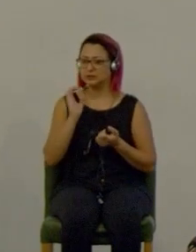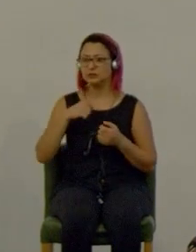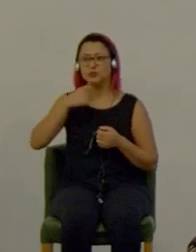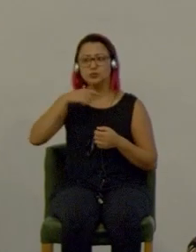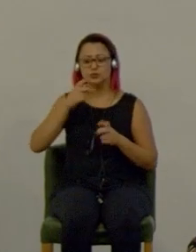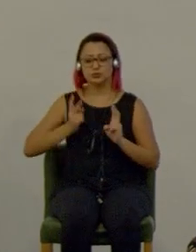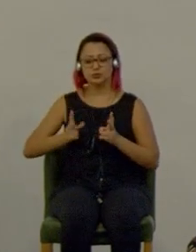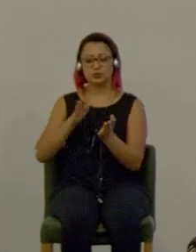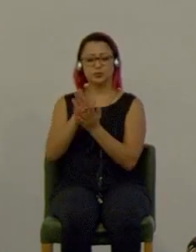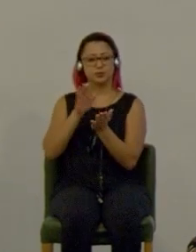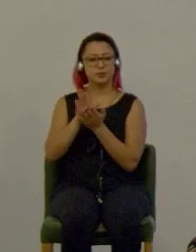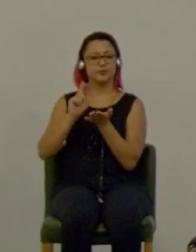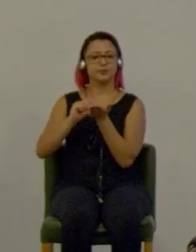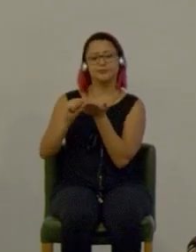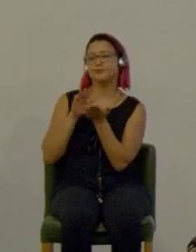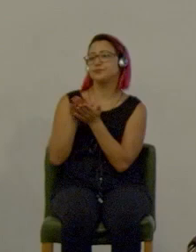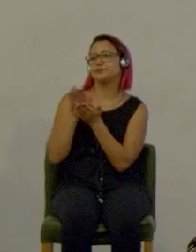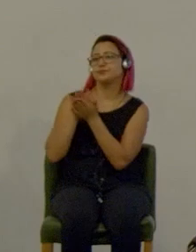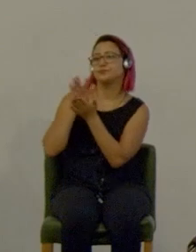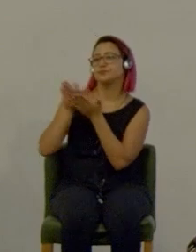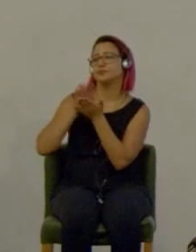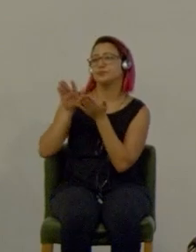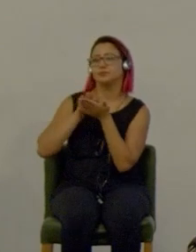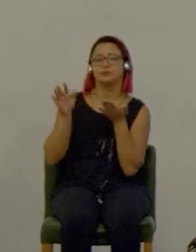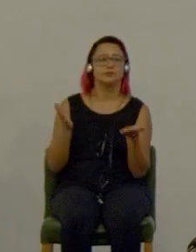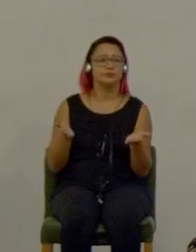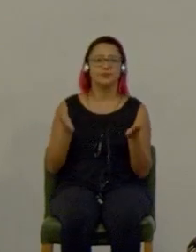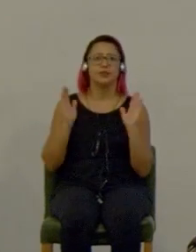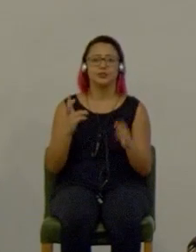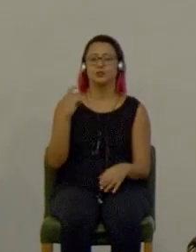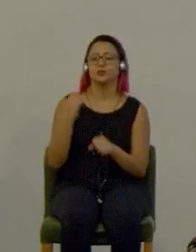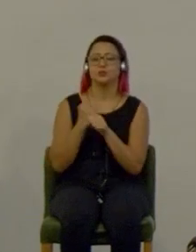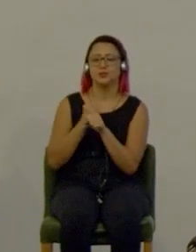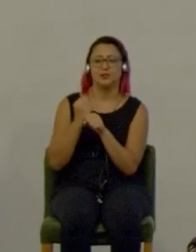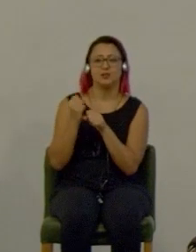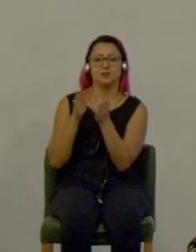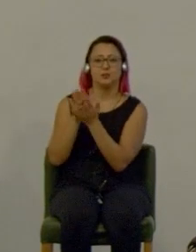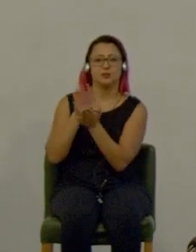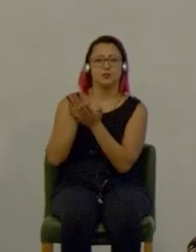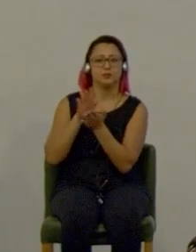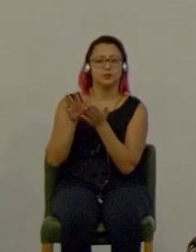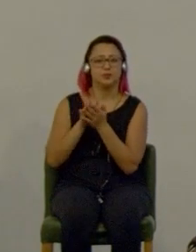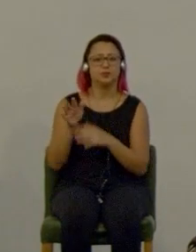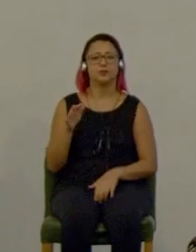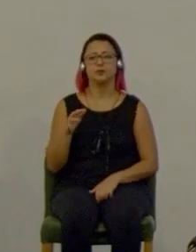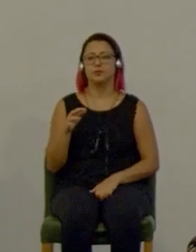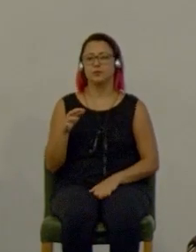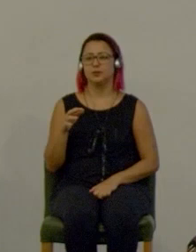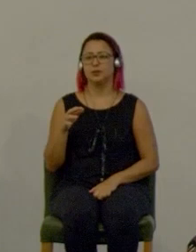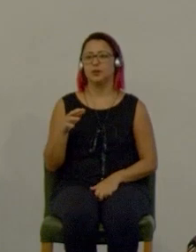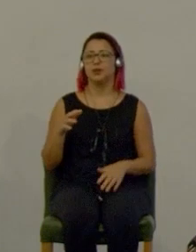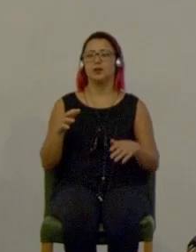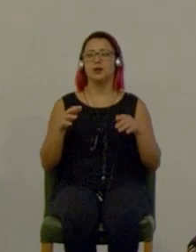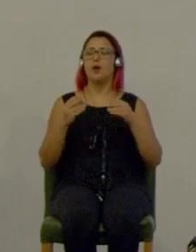GIEC. On le fait, ça, depuis 50 ans. Donc, la question de comment on va plus loin, elle se